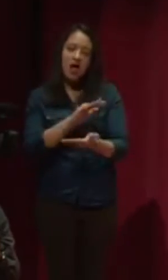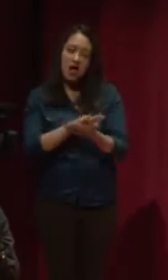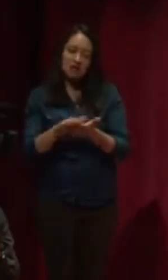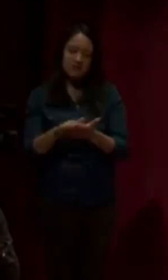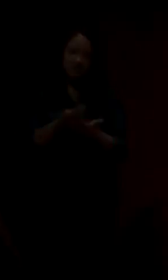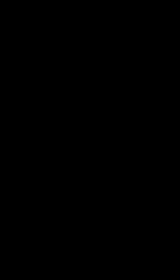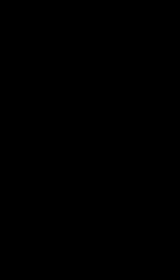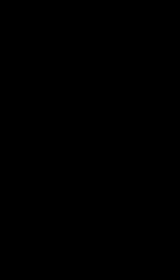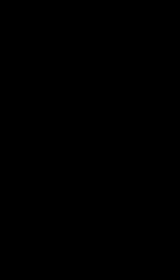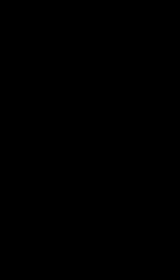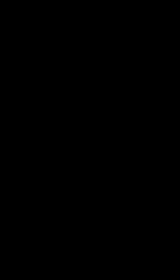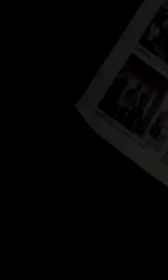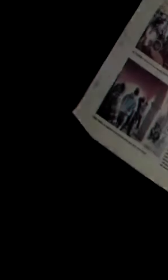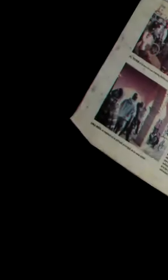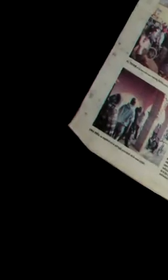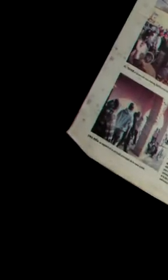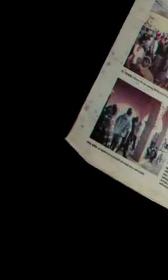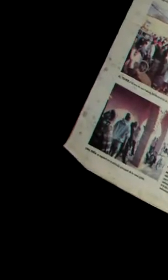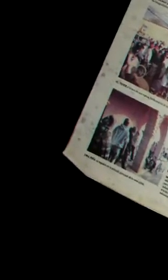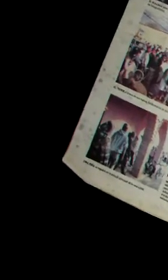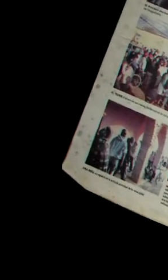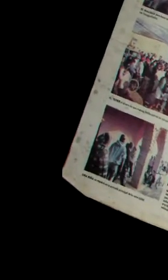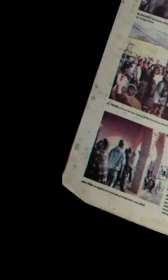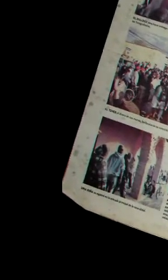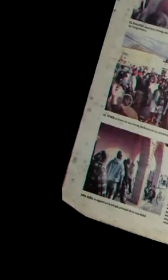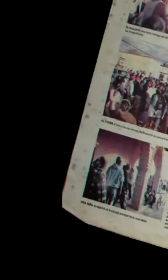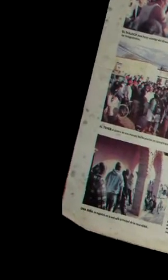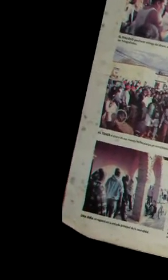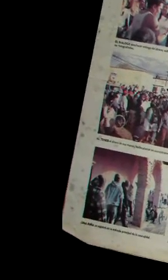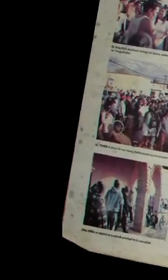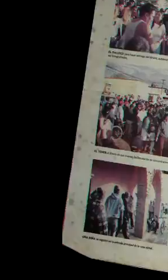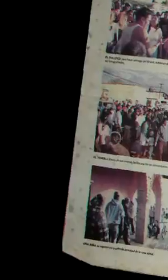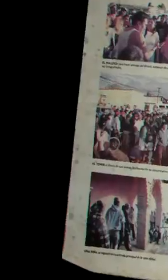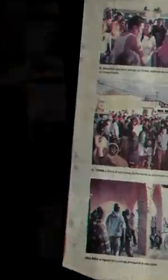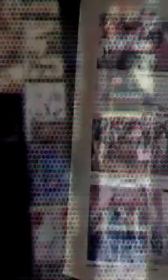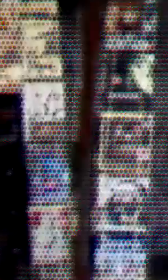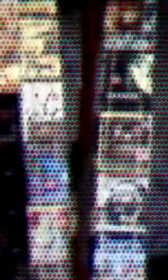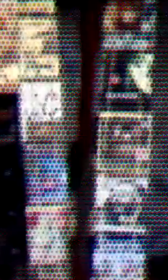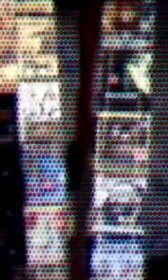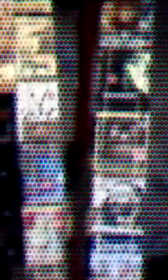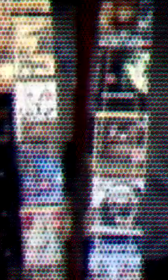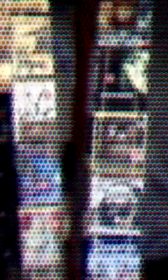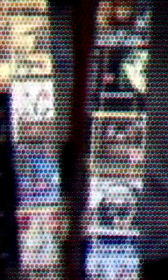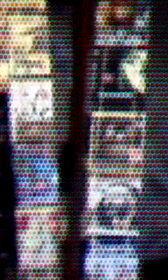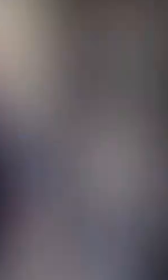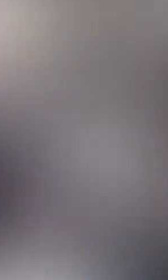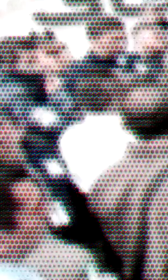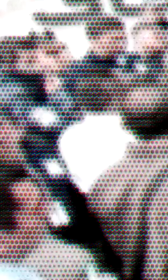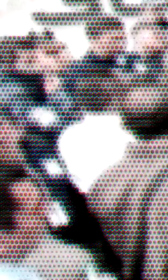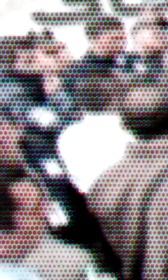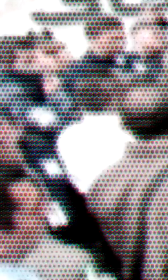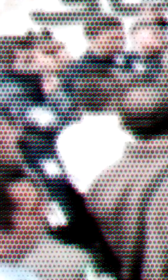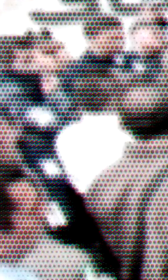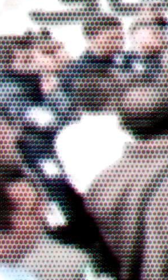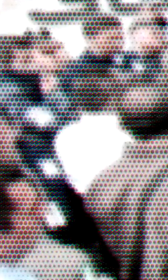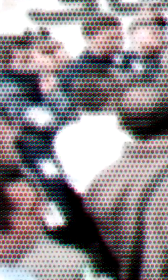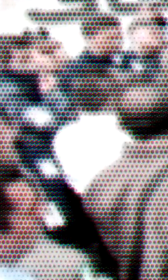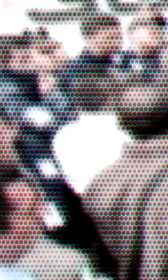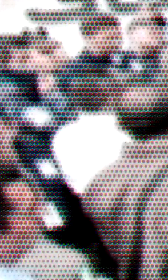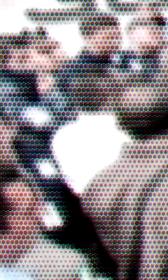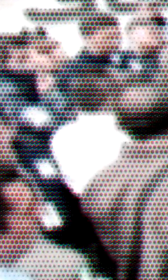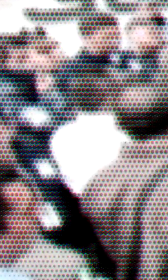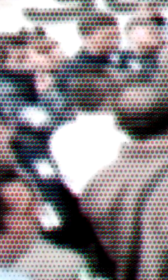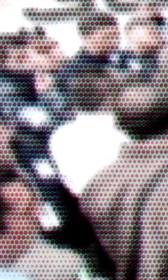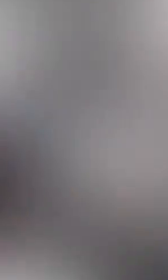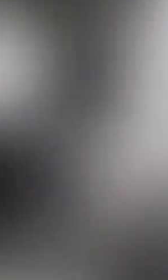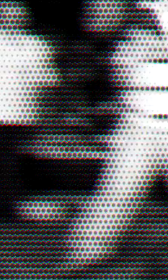Gracias. El caso de Jacinta, Teresa y Alberta inició en marzo de 2006, cuando pobladores